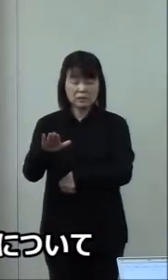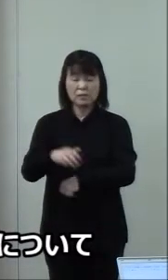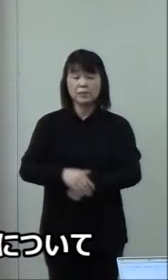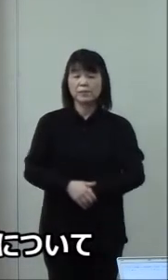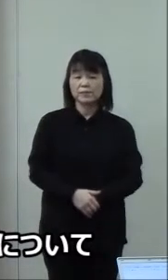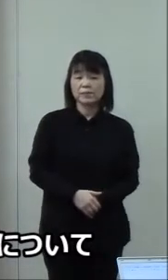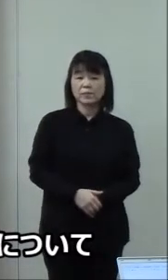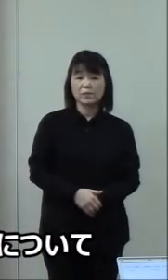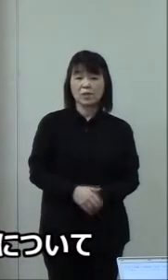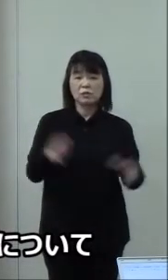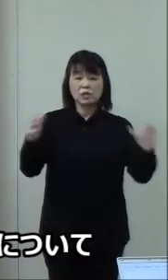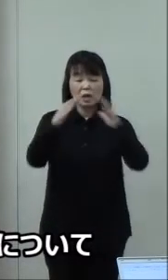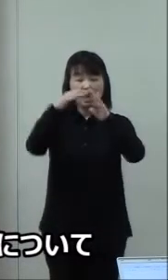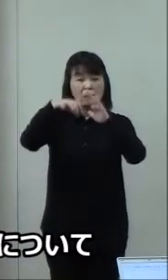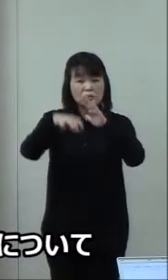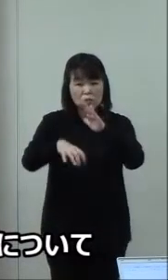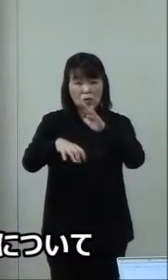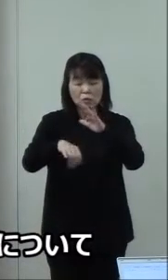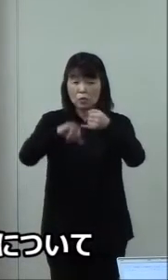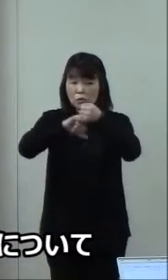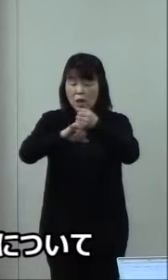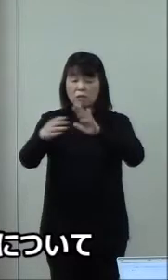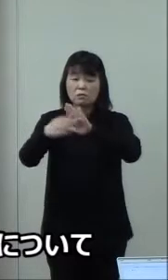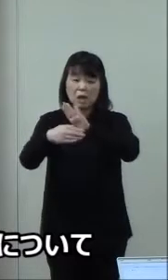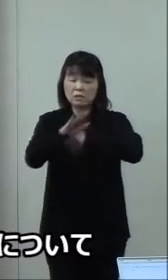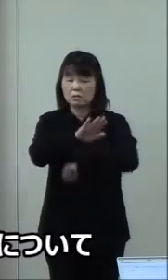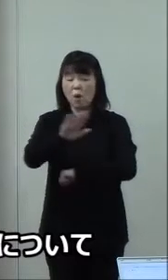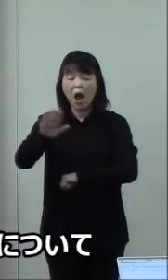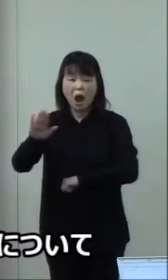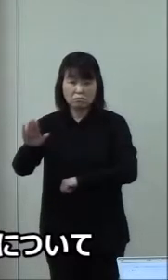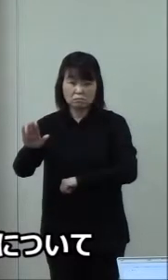ように余裕もあるわけでありますので、